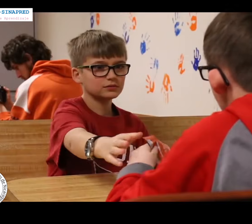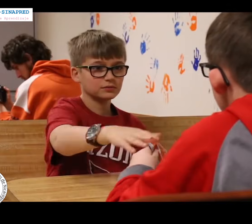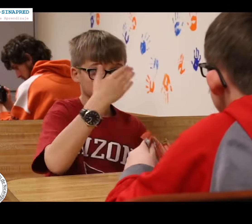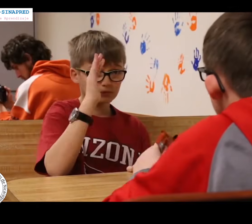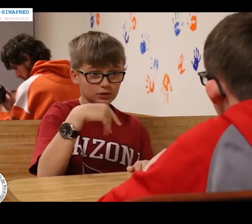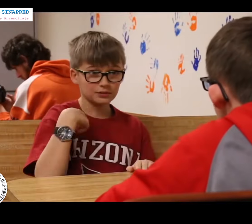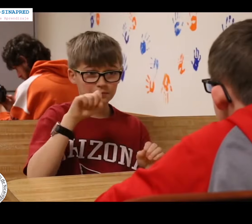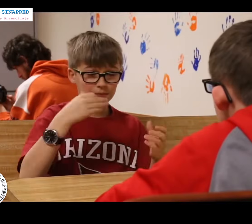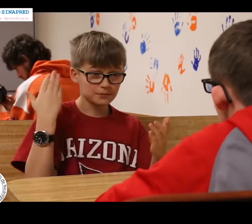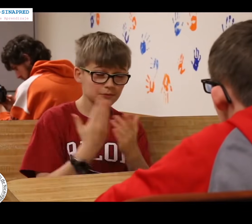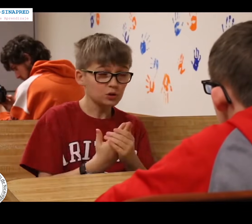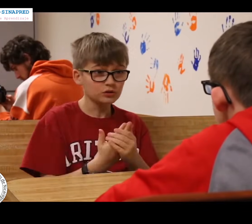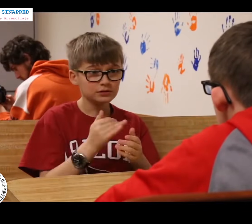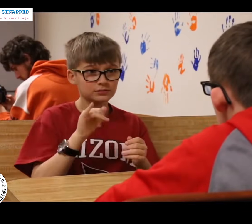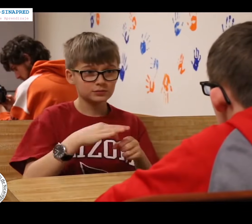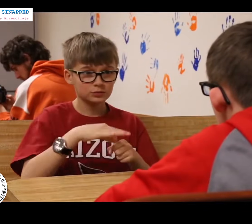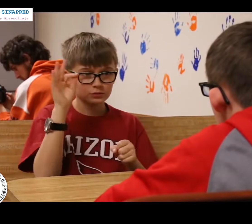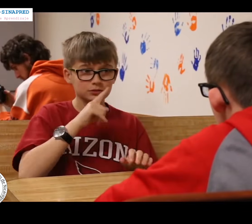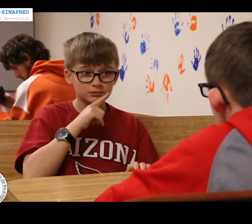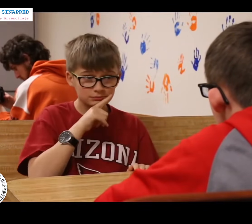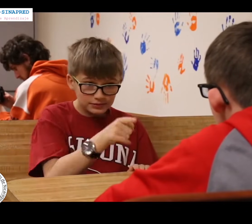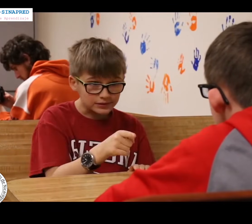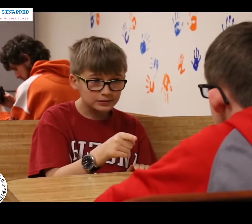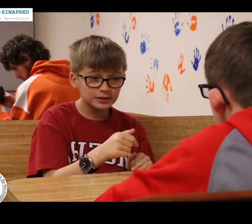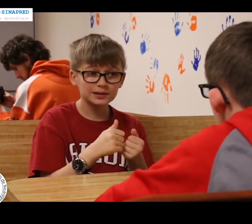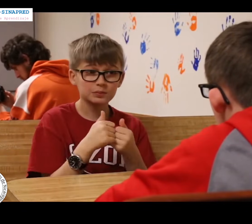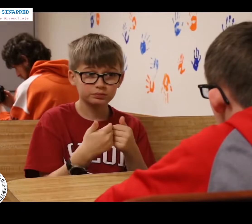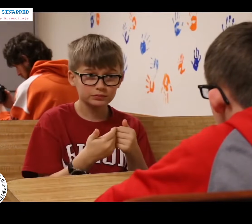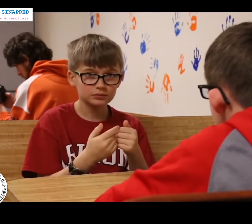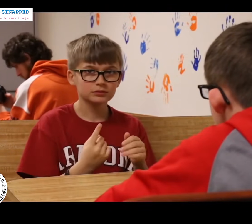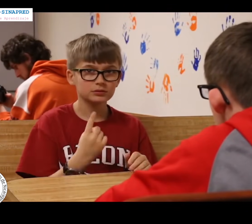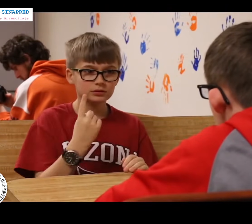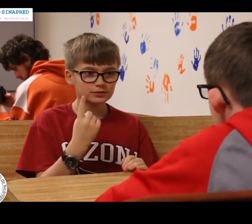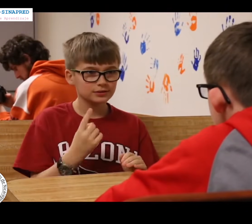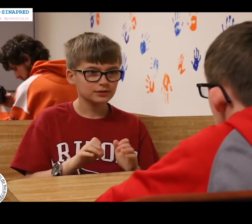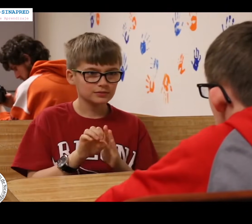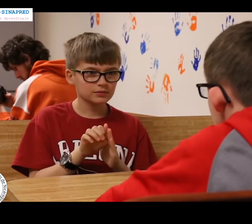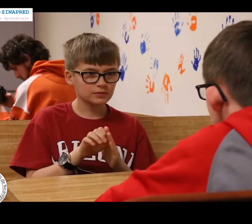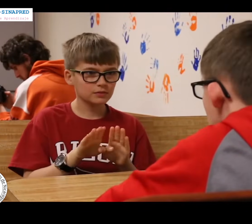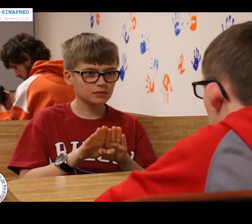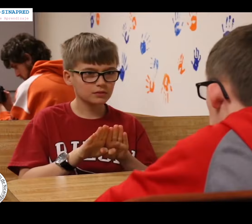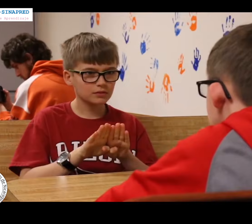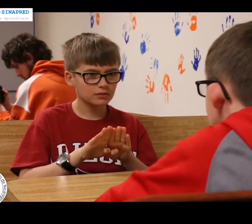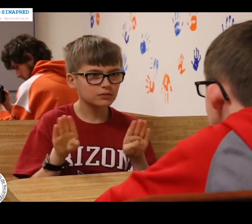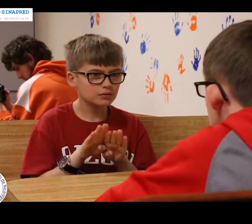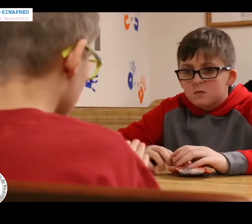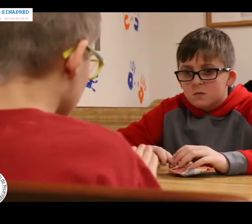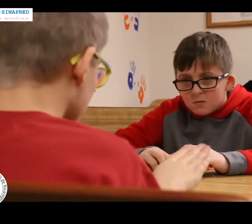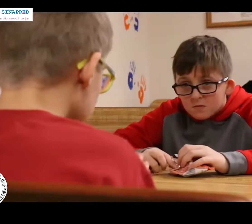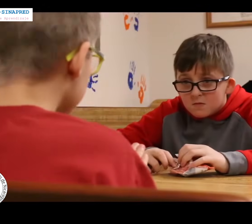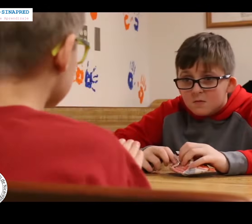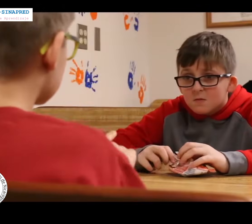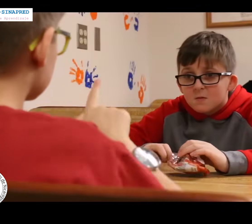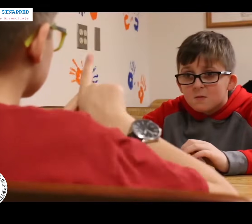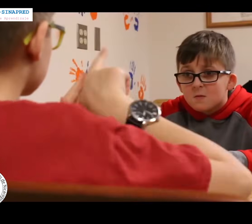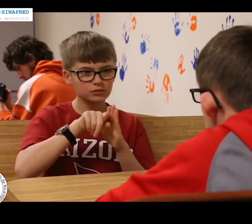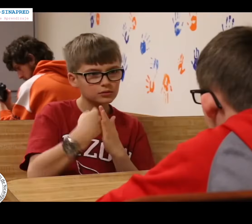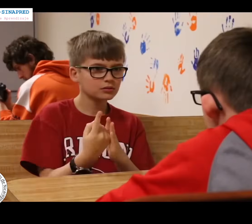miraba que mis tíos, mis sobrinos, mis otros hermanos iban a la escuela, habían palabras.